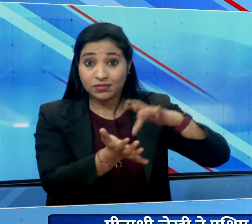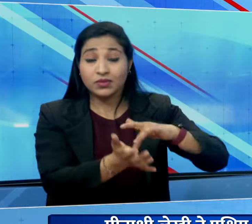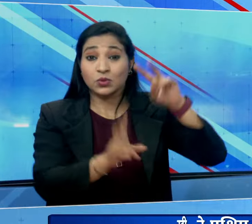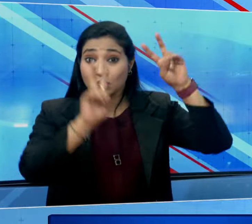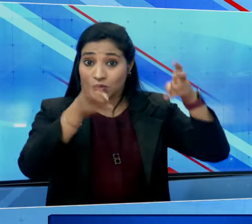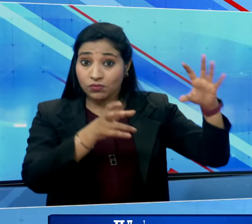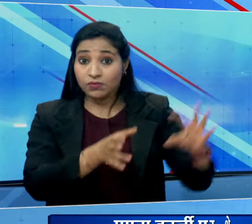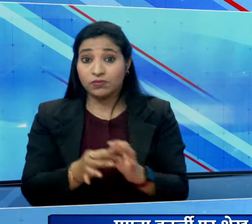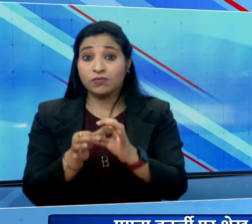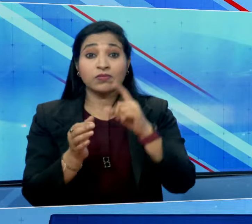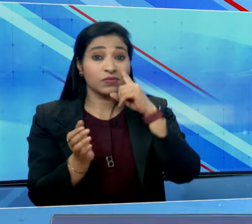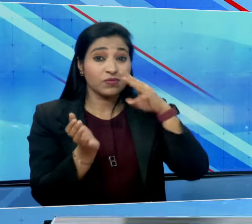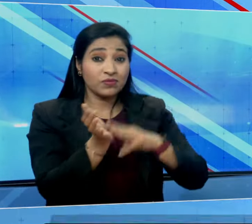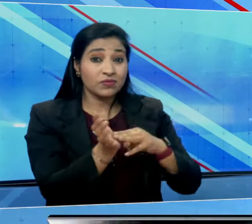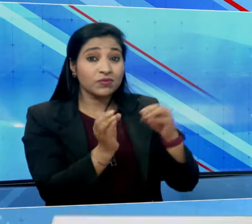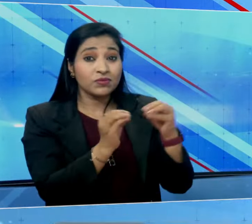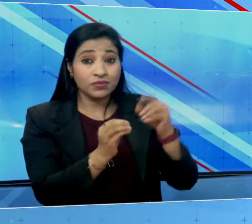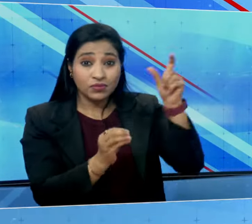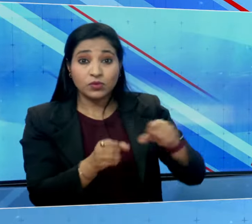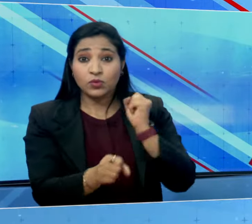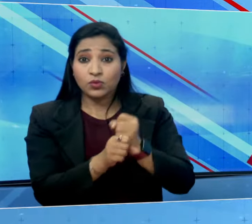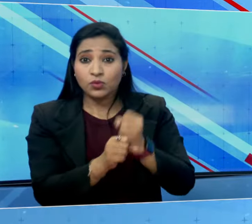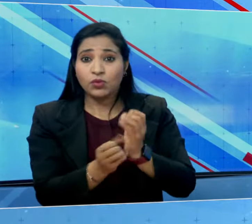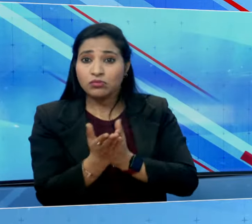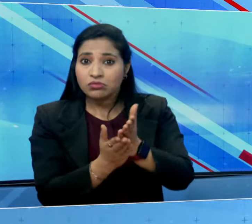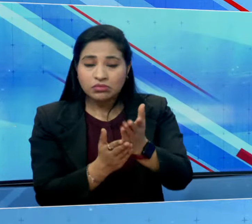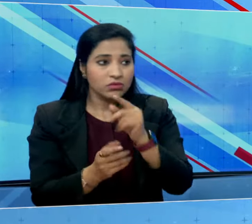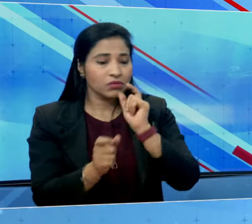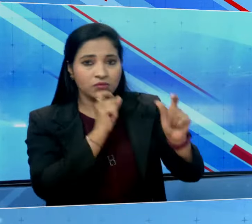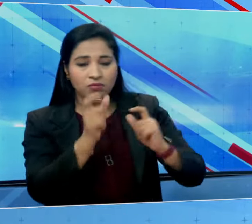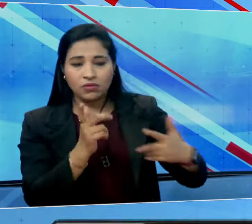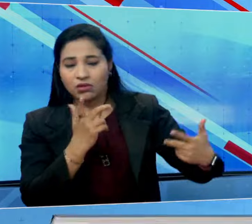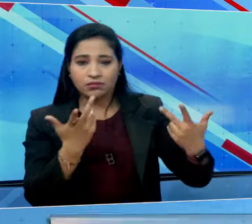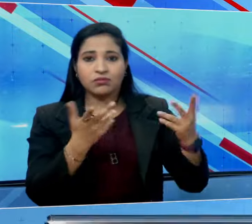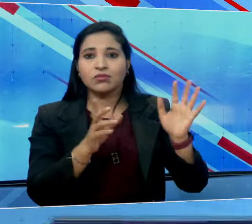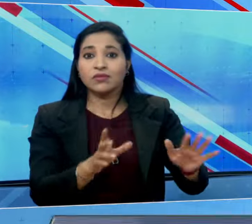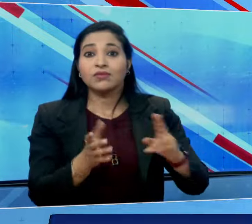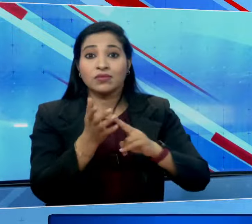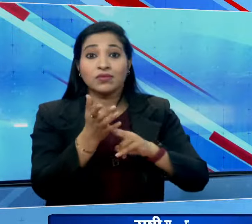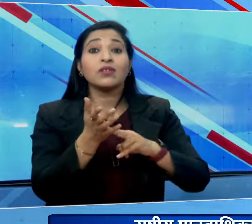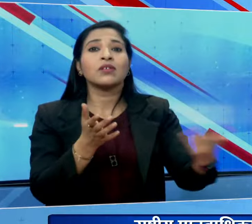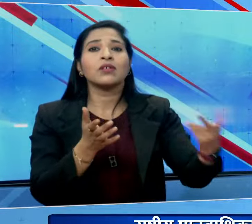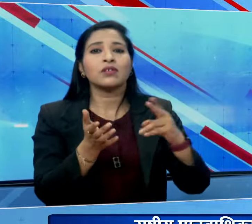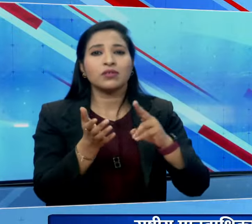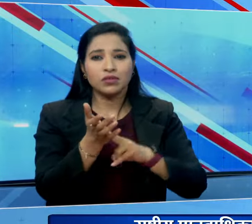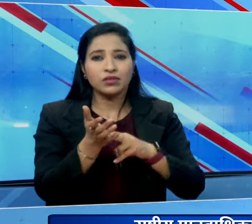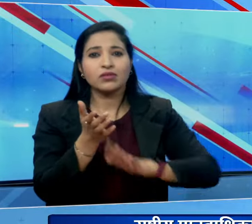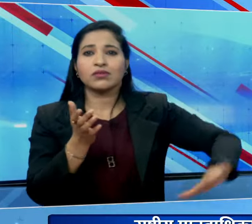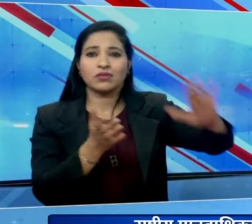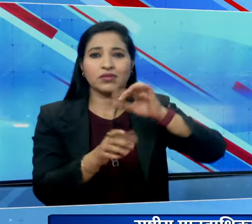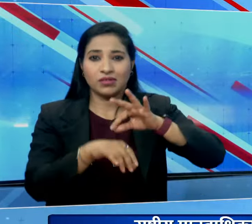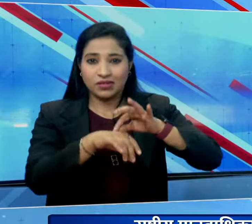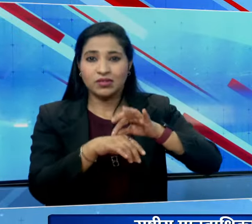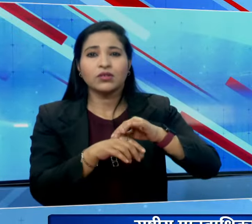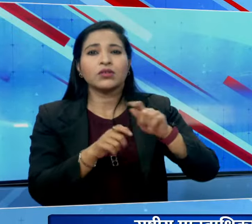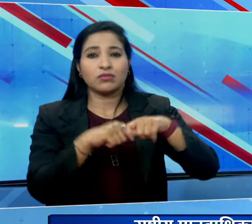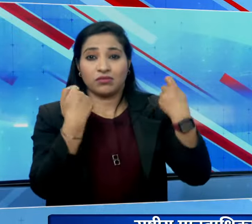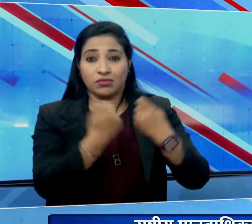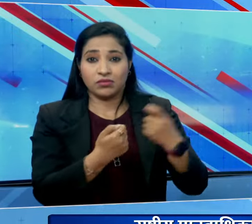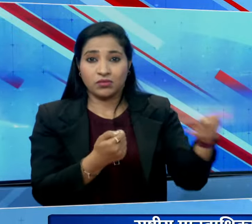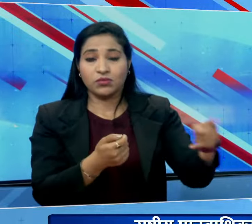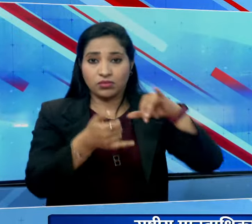मामले पर ममता बनर्जी सरकार लगातार घरती जा रही है इस बीच राष्ट्रीय मानव अधिकार आयोग की टीम आज भी संदेश